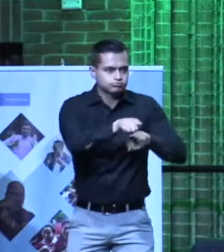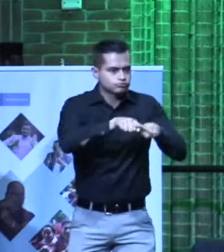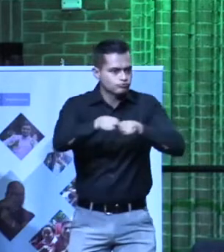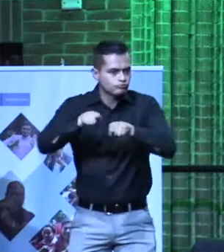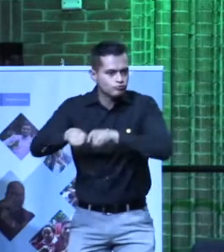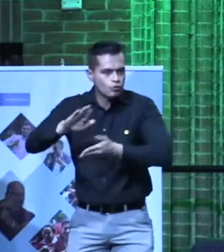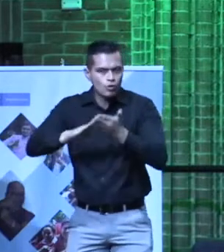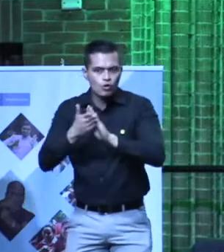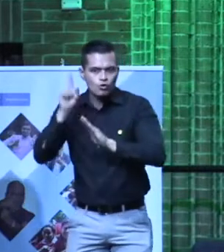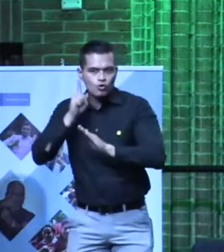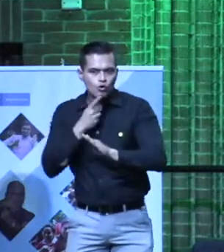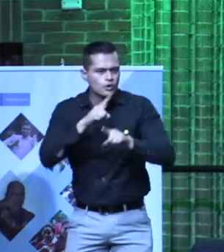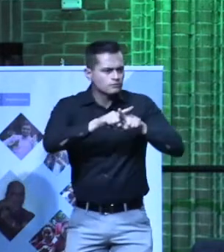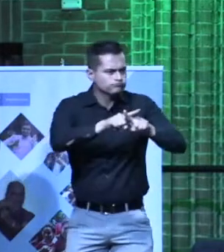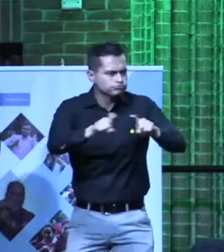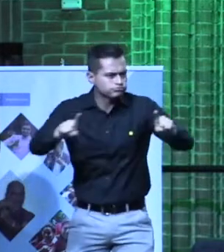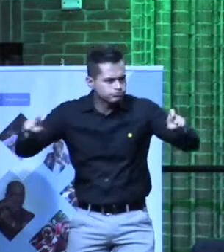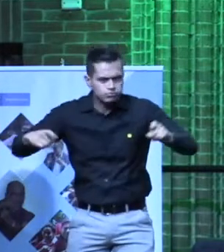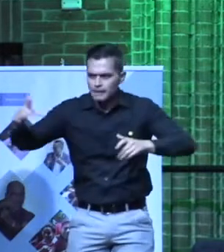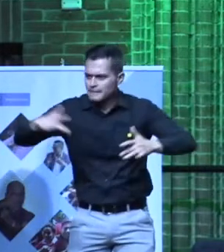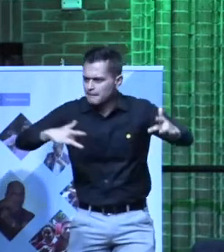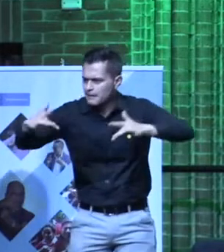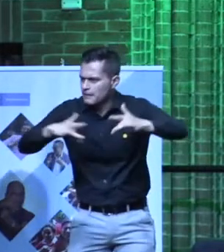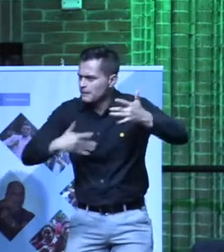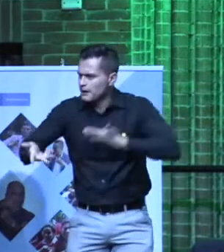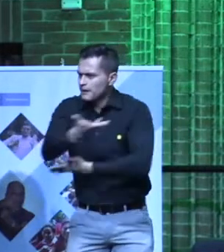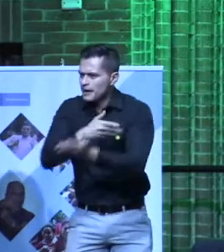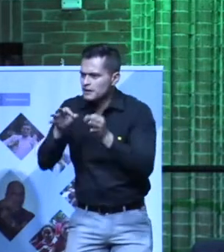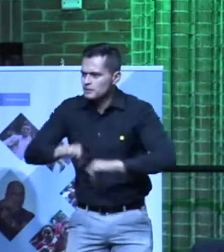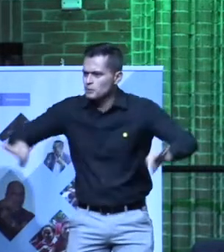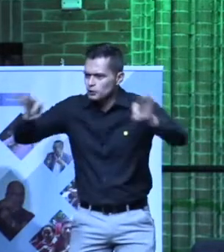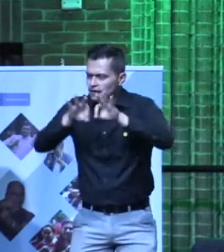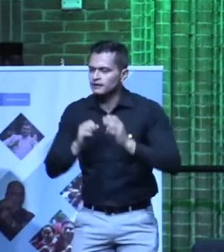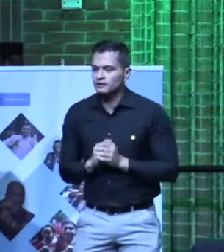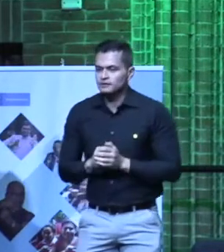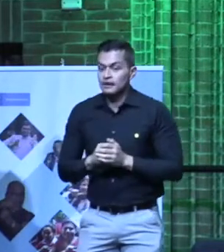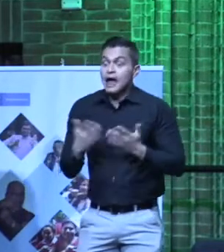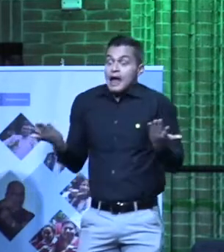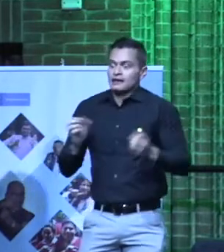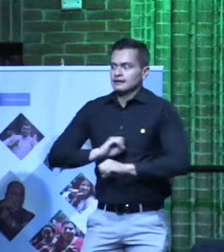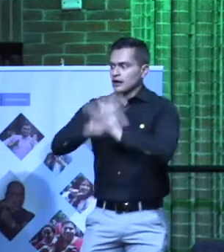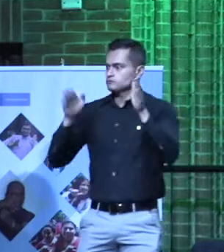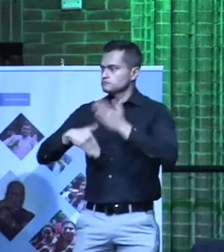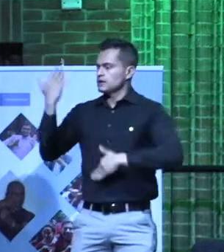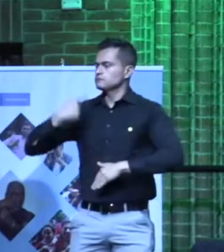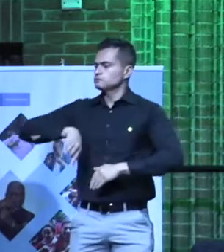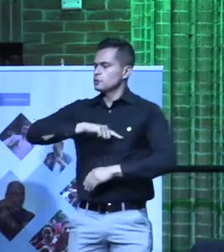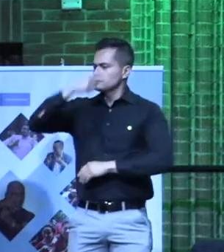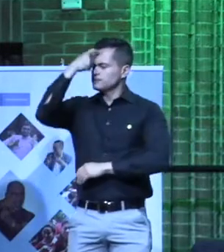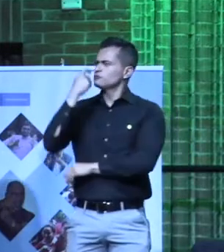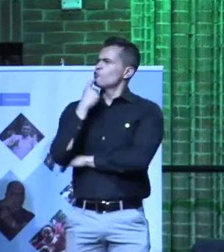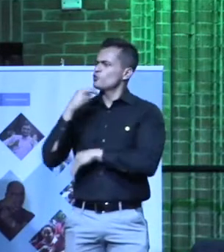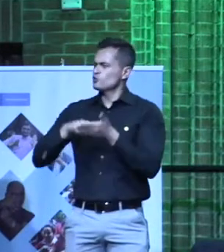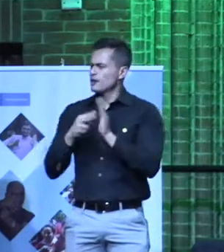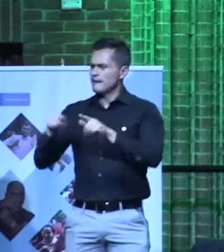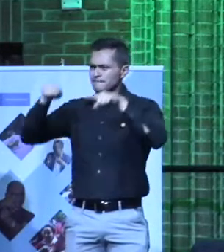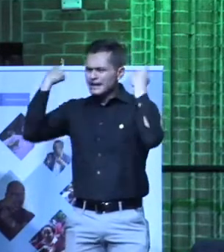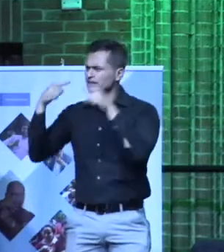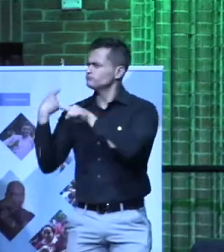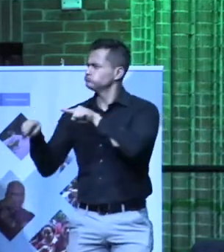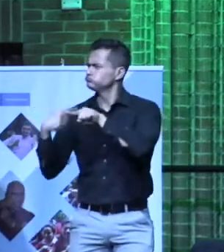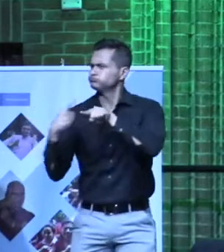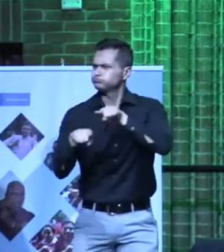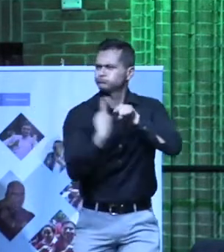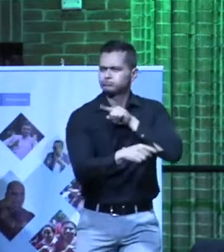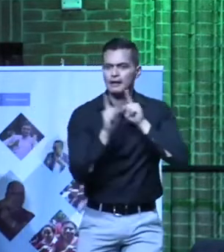El trabajar de manera focalizada. Tenemos muchísimas metas, pero hay que organizarlas y focalizarlas muy bien para que nuestros resultados tengan impacto.